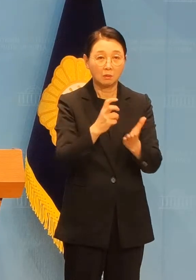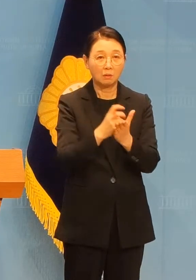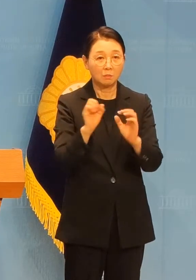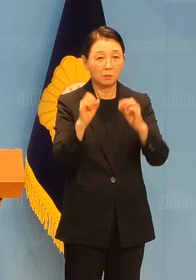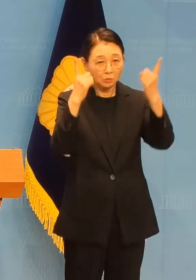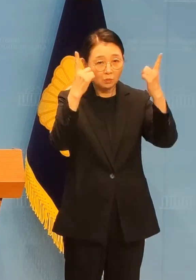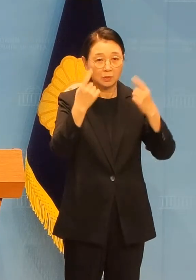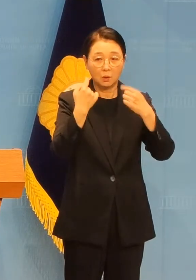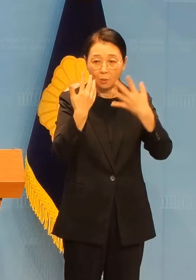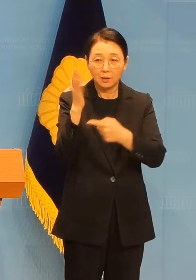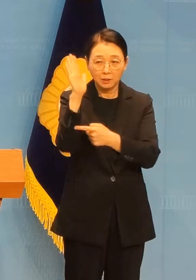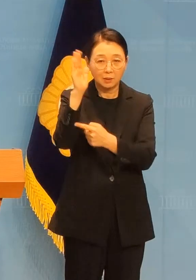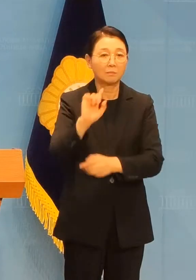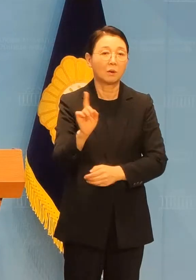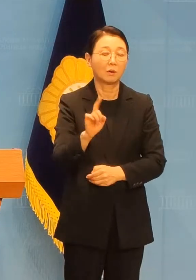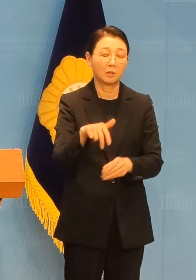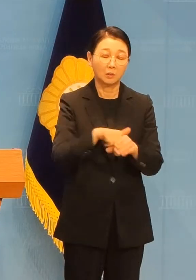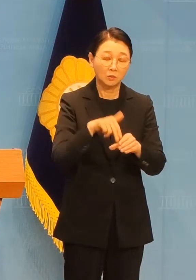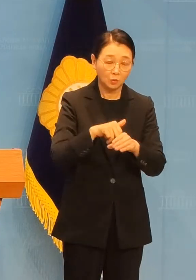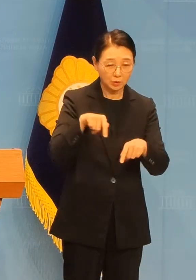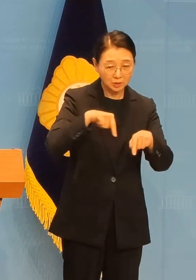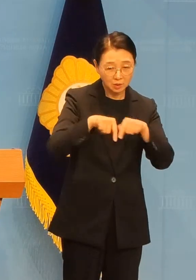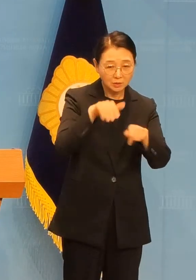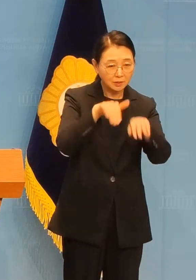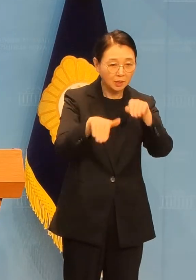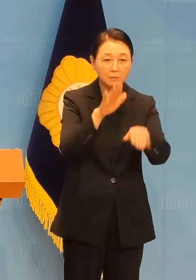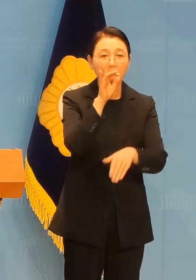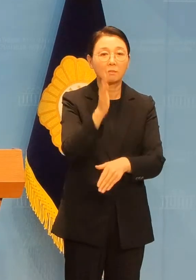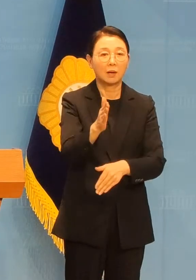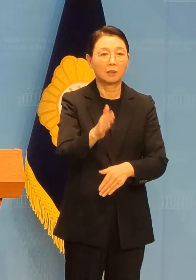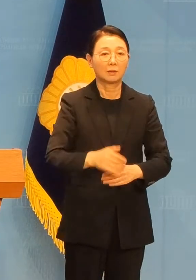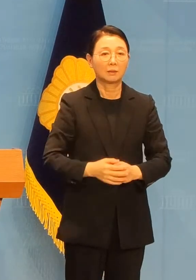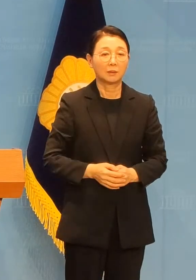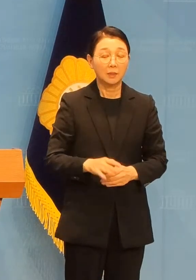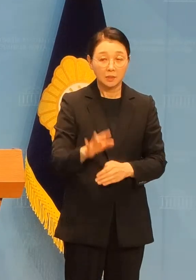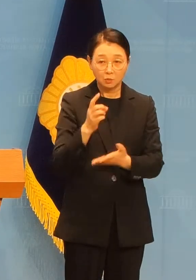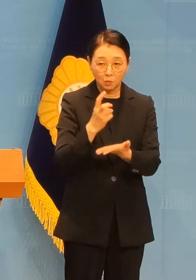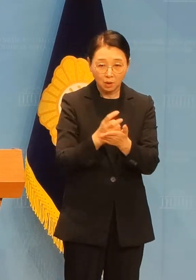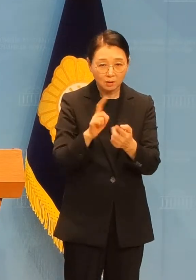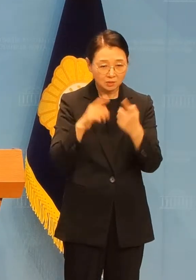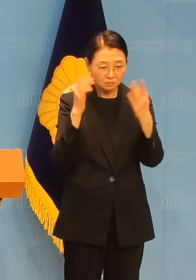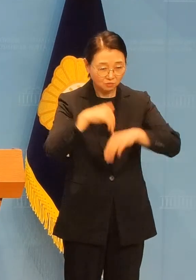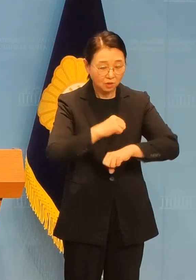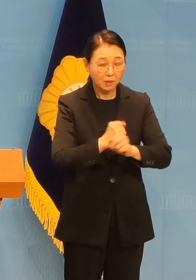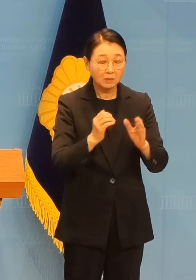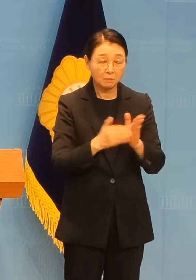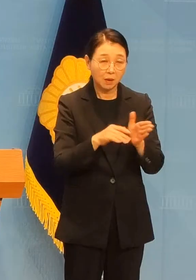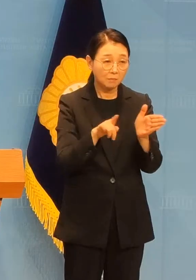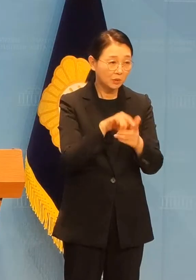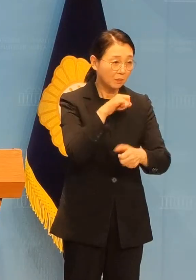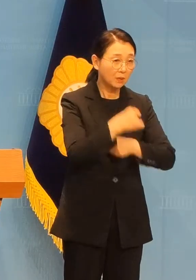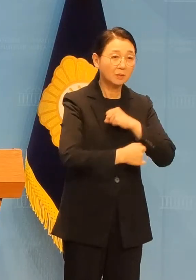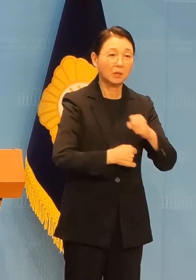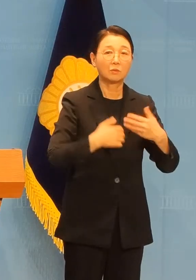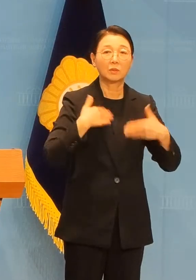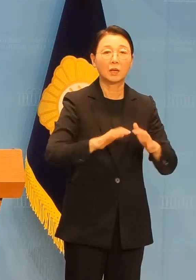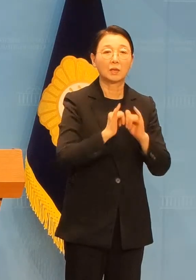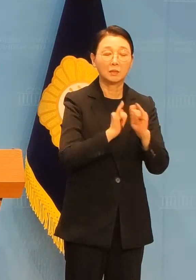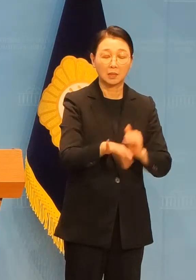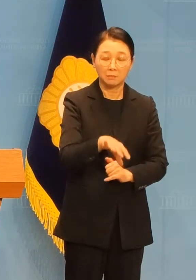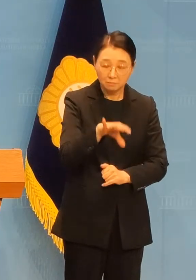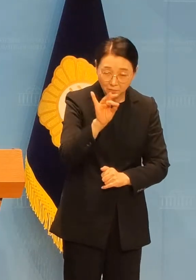분명히 말합니다. 종교는 정치에 개입해서는 안 된다. 이 원칙이 무너지면 신앙의 자유는 가장 약한